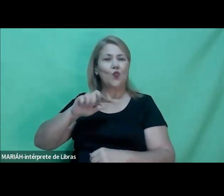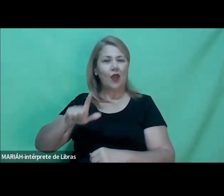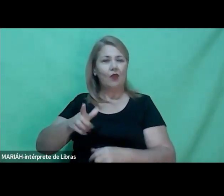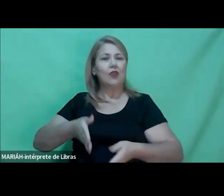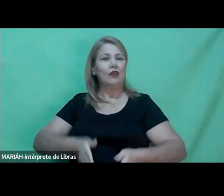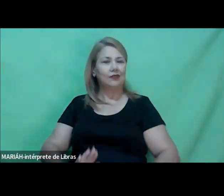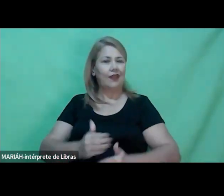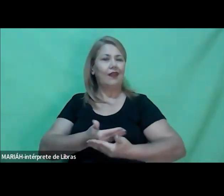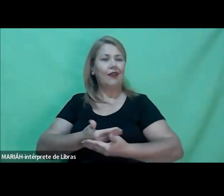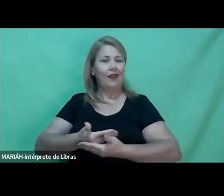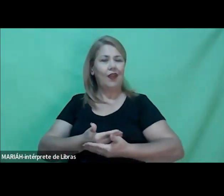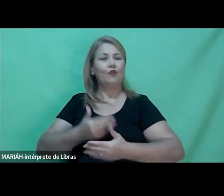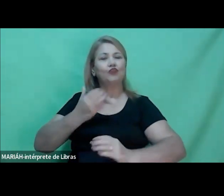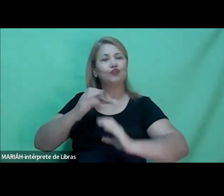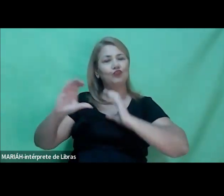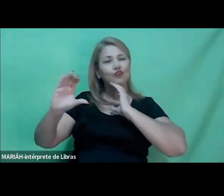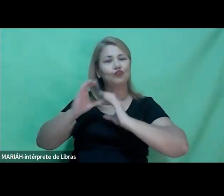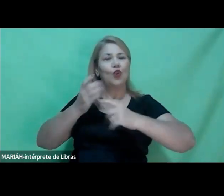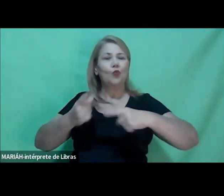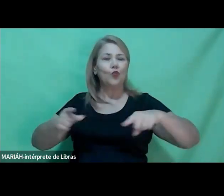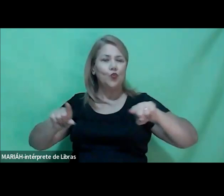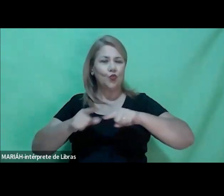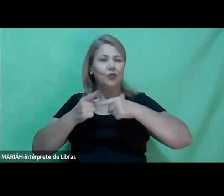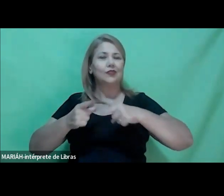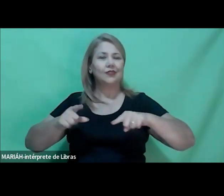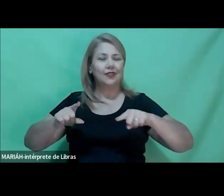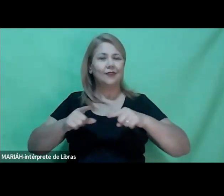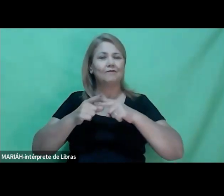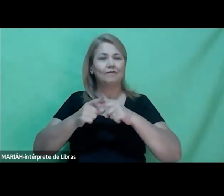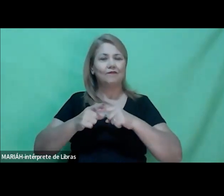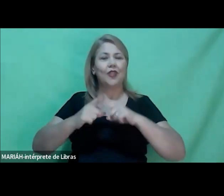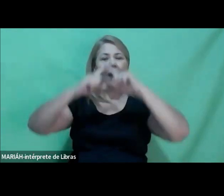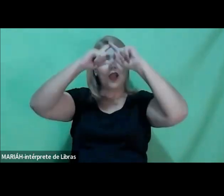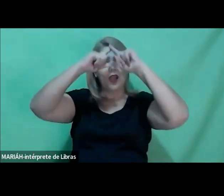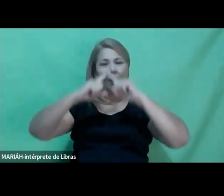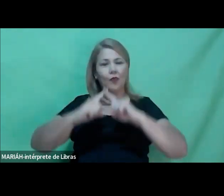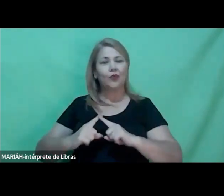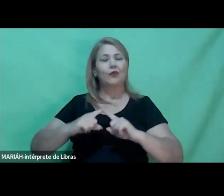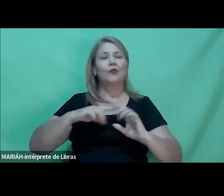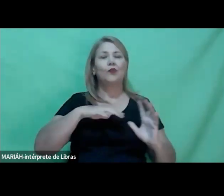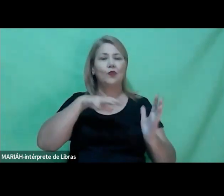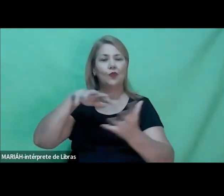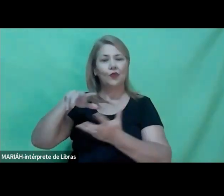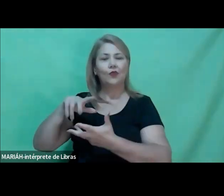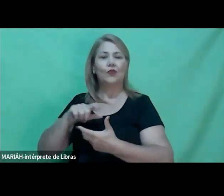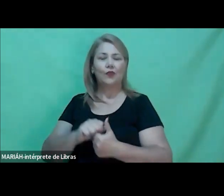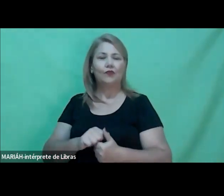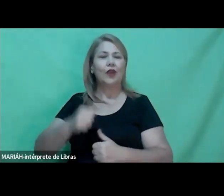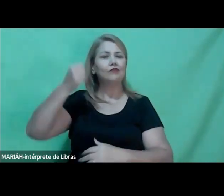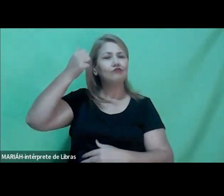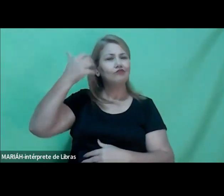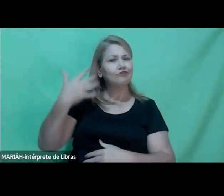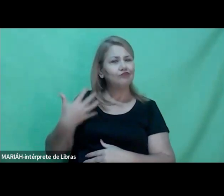ciegos que se hizo en Madrid en el en el 98 me parece que es una descripción bonita que es hecha por una persona